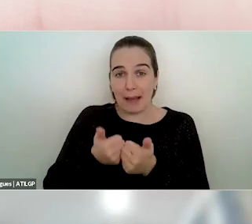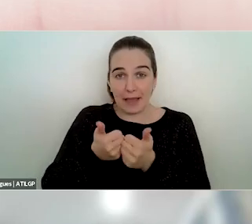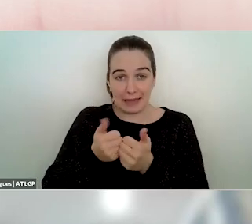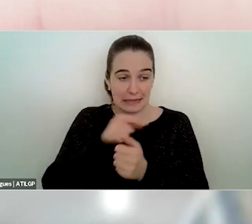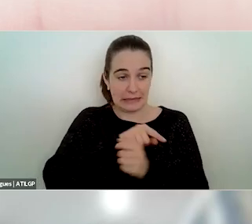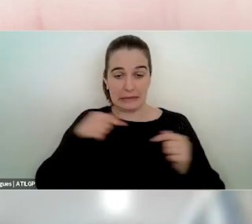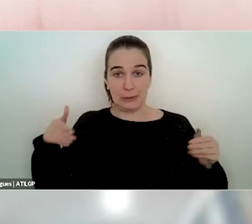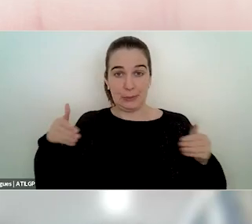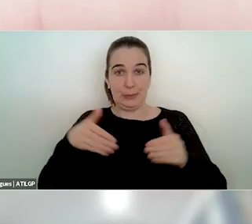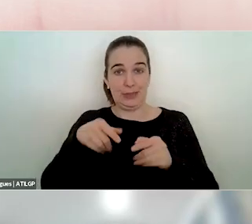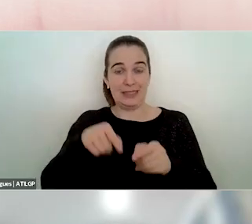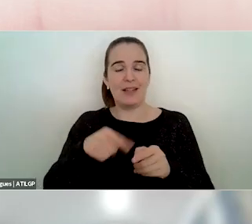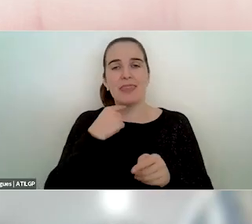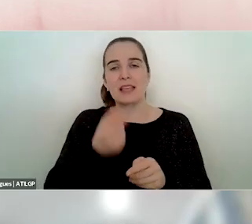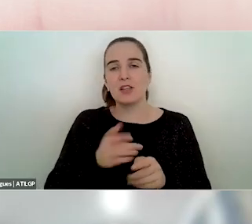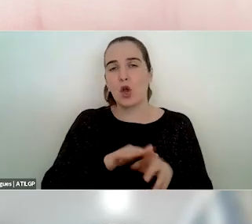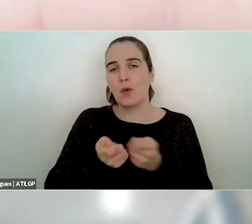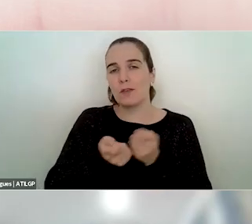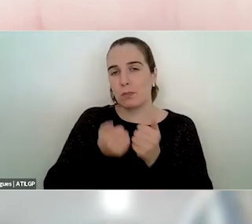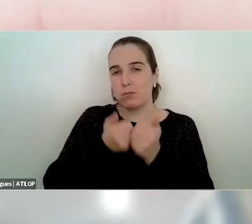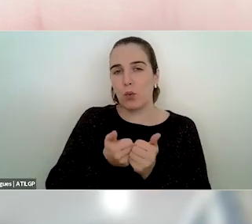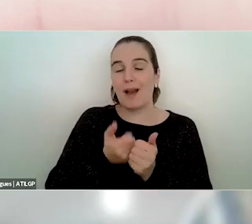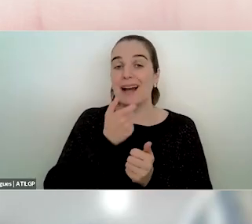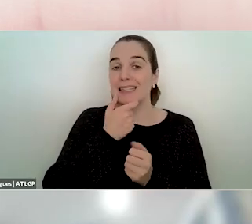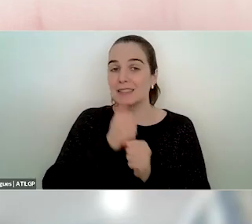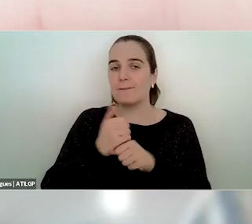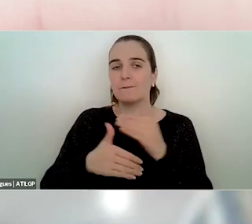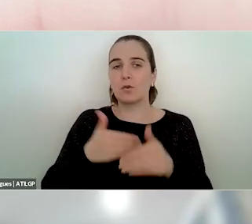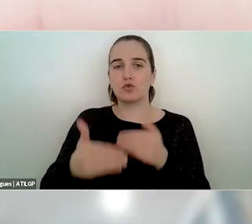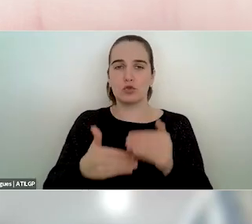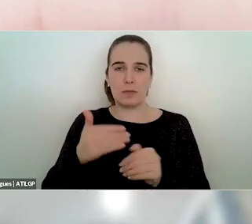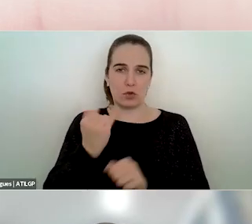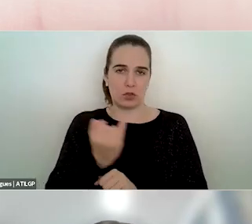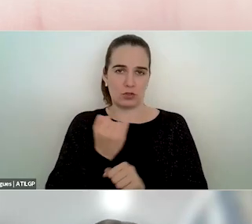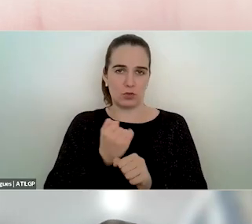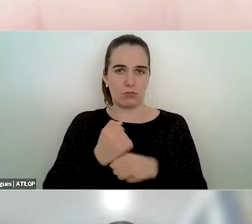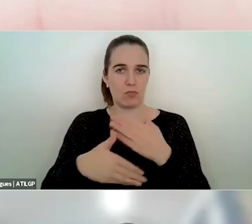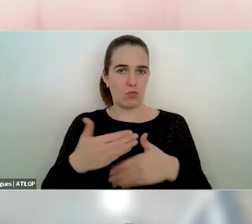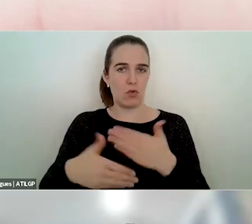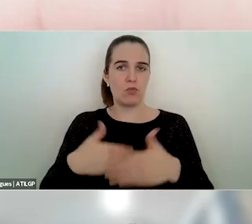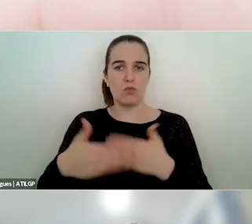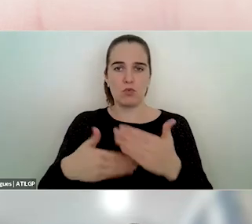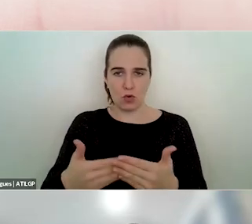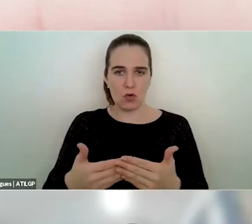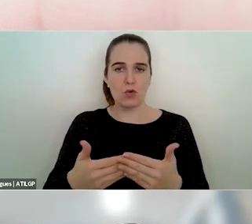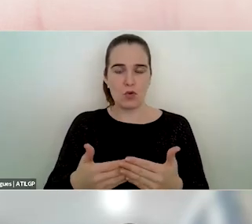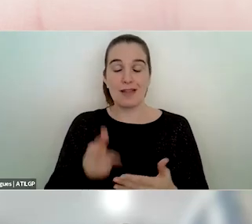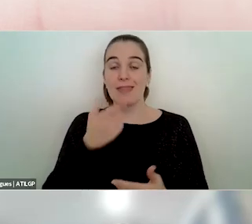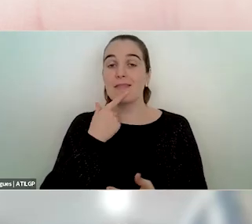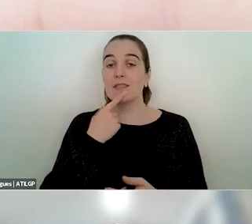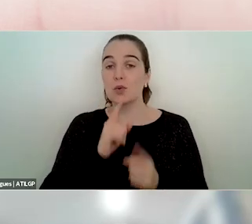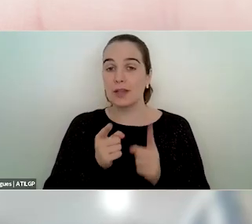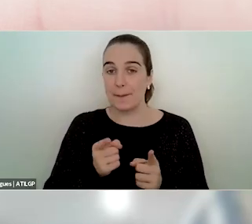o podermos ter um funcionamento sólido das instituições democráticas. Isso significa